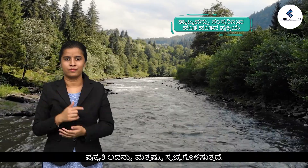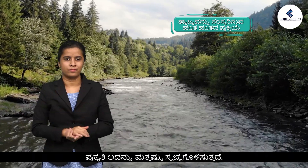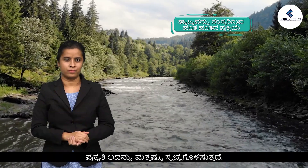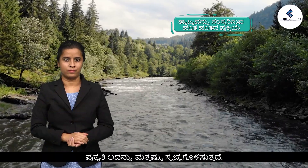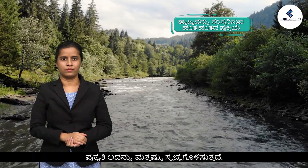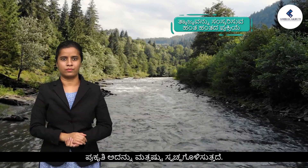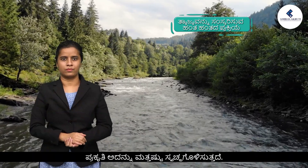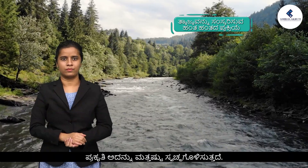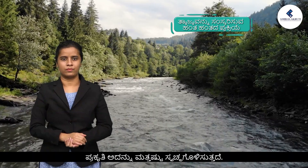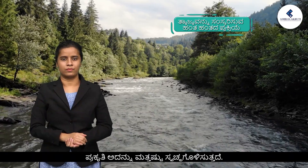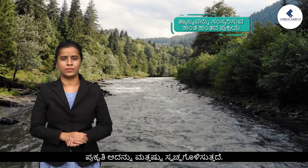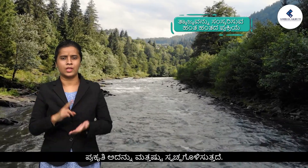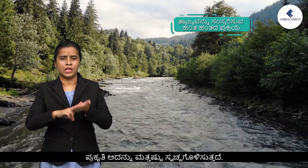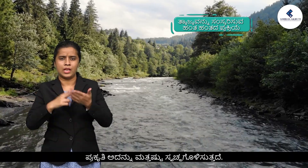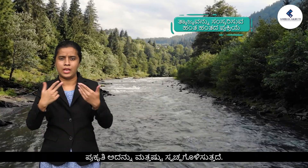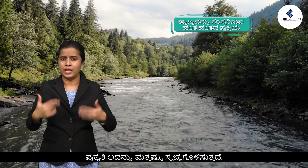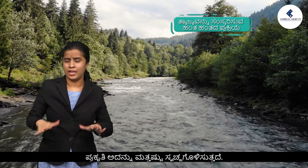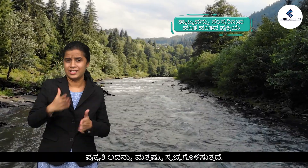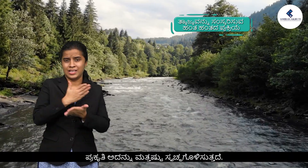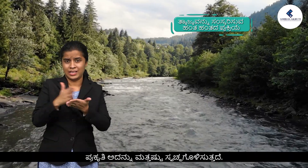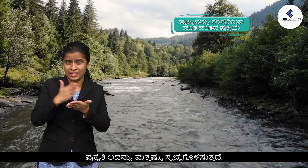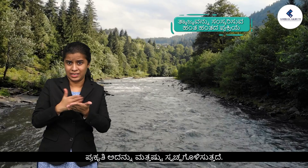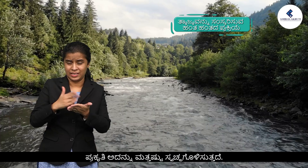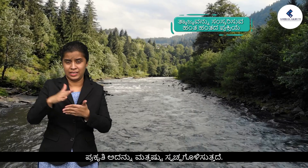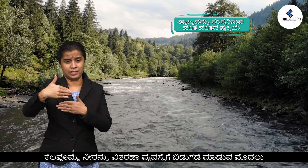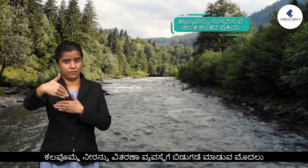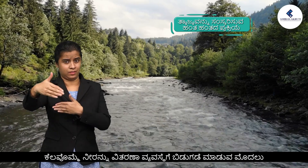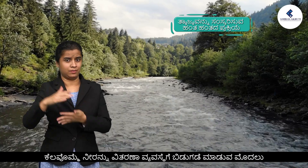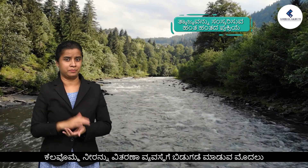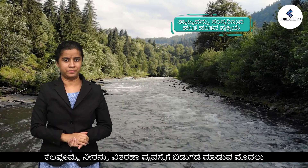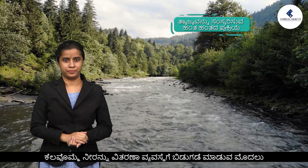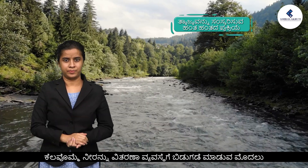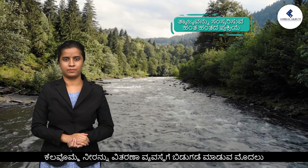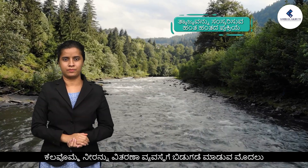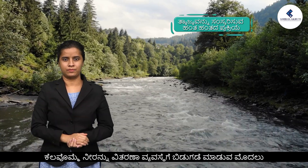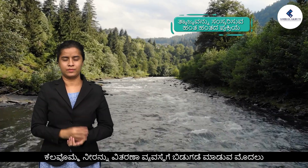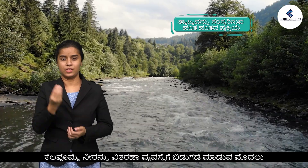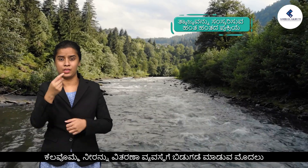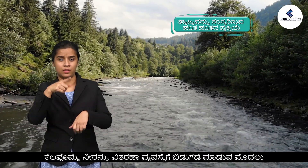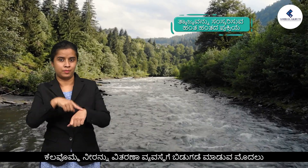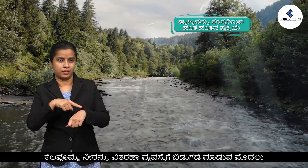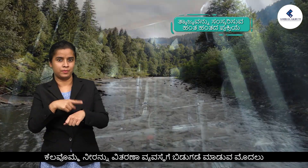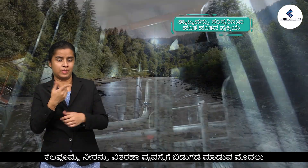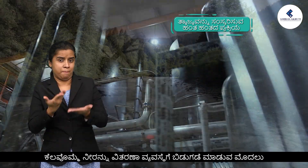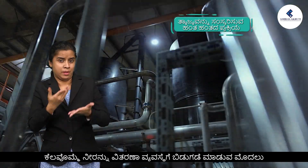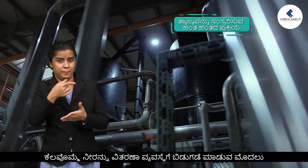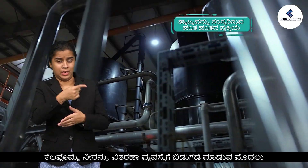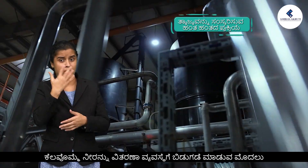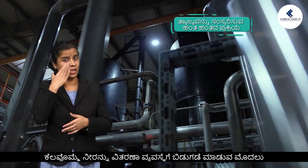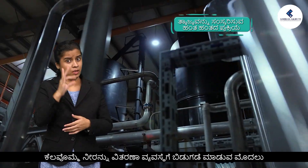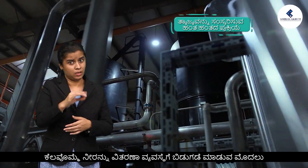ಪ್ರಕೃತಿ ಅದನ್ನು ಮತ್ತಷ್ಟು ಸ್ವಚ್ಛಗೊಳಿಸುತ್ತದೆ. ಕೆಲವೊಮ್ಮೆ ನೀರನ್ನು ವಿತರಣಾ